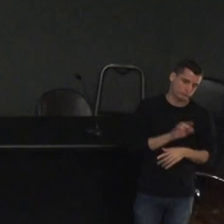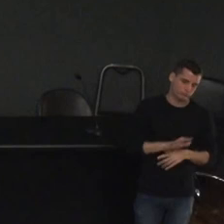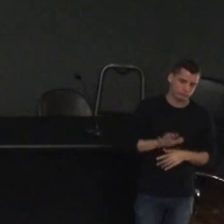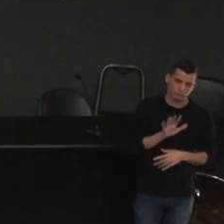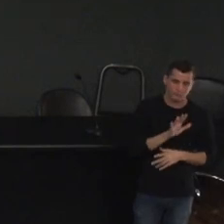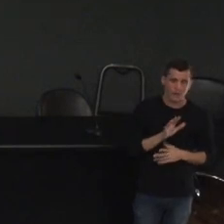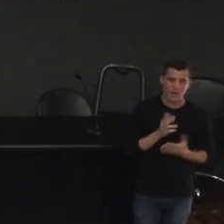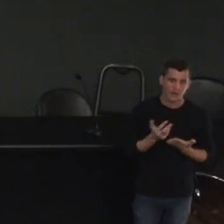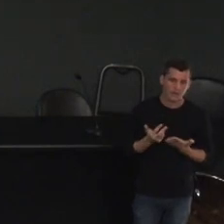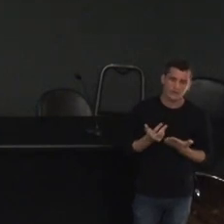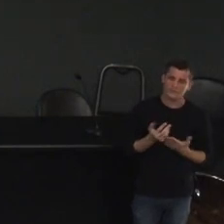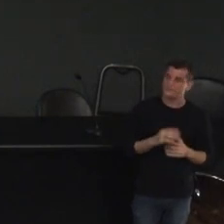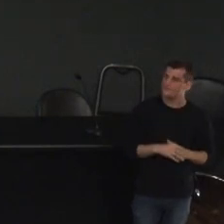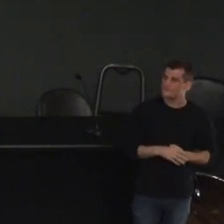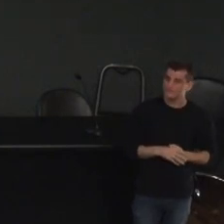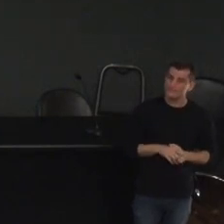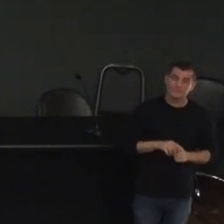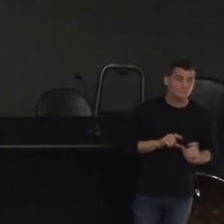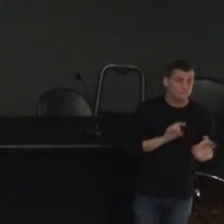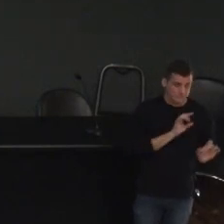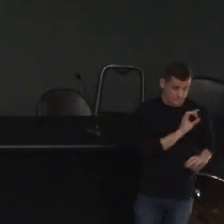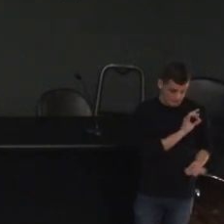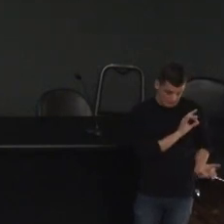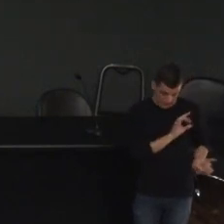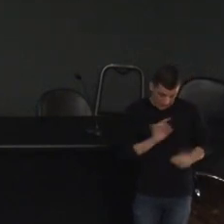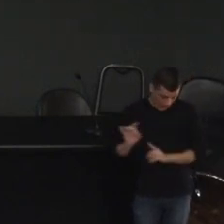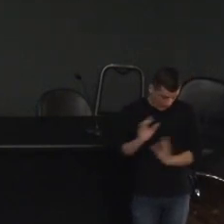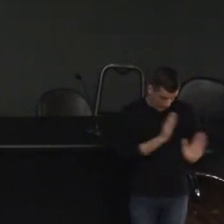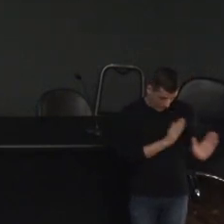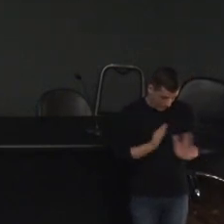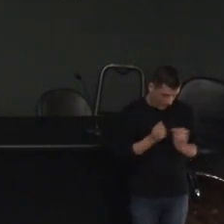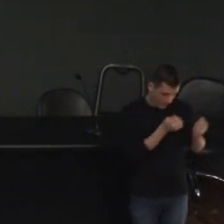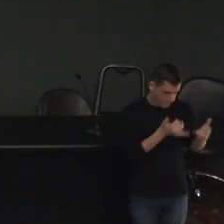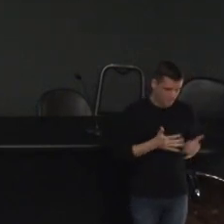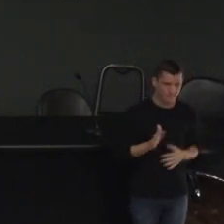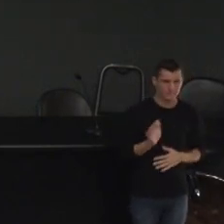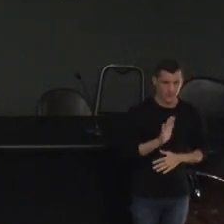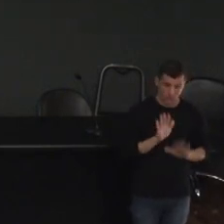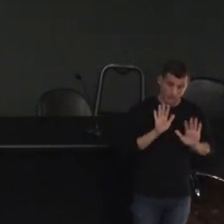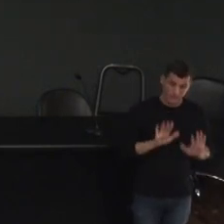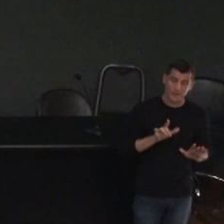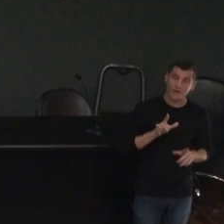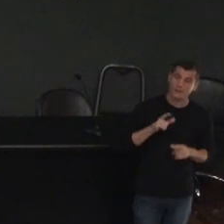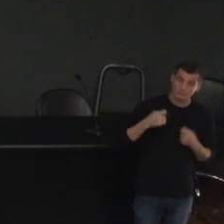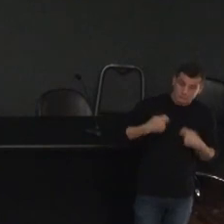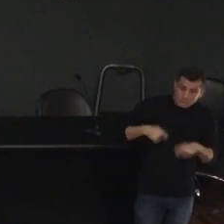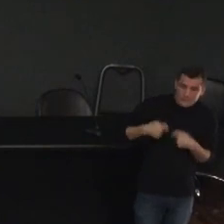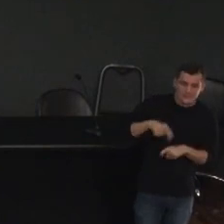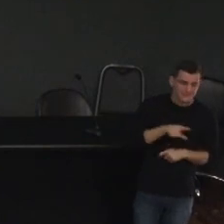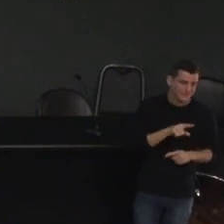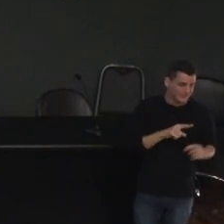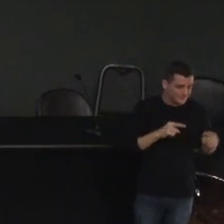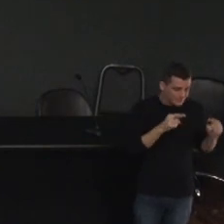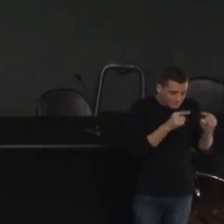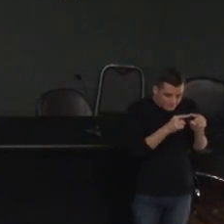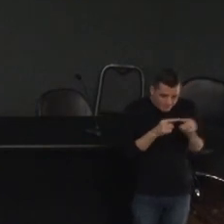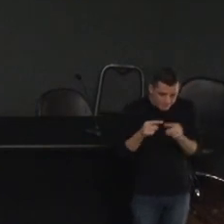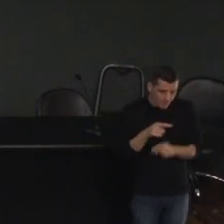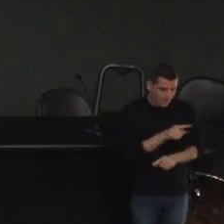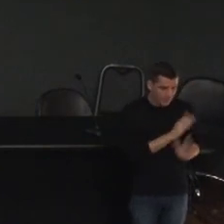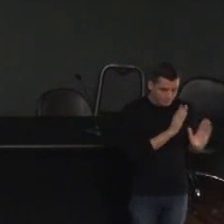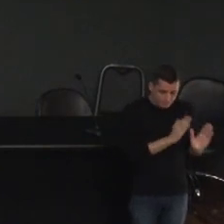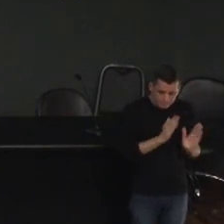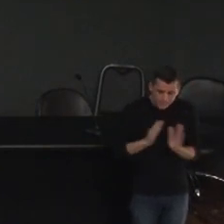né porque não vem ao caso mas é só para vocês entenderem que se vocês quiserem se adequar 100% a lei né Vocês precisam ter todos esses